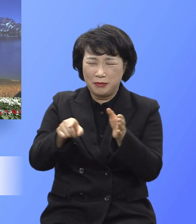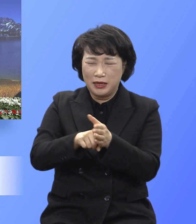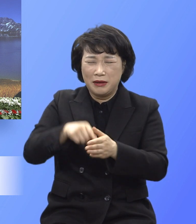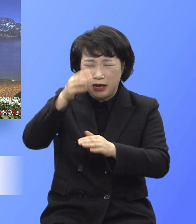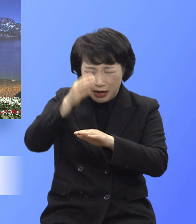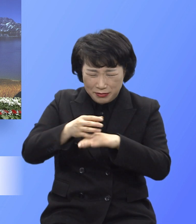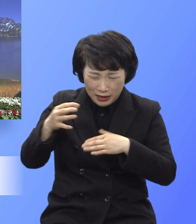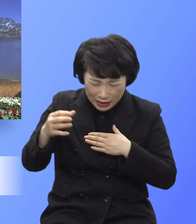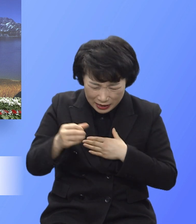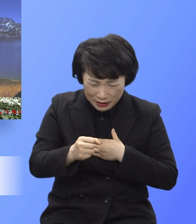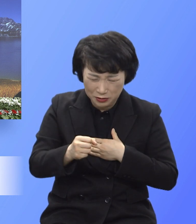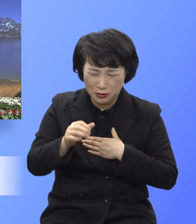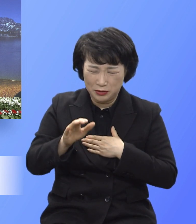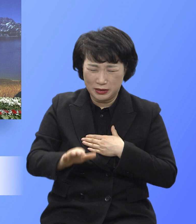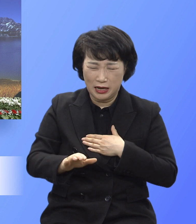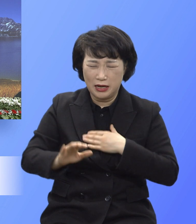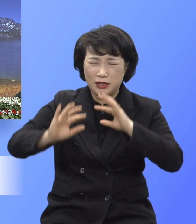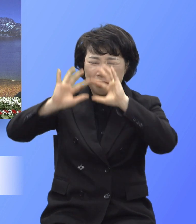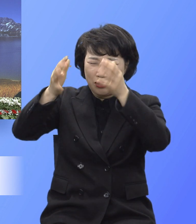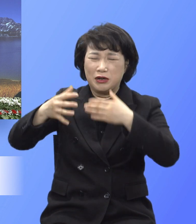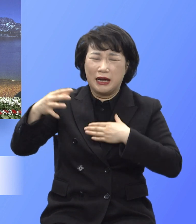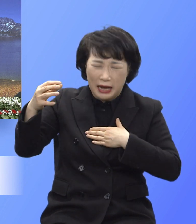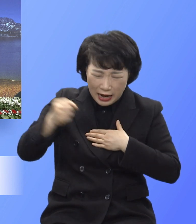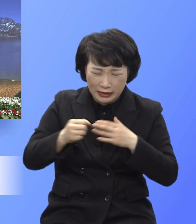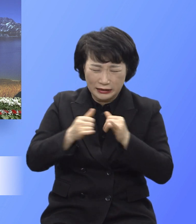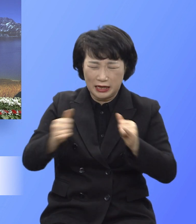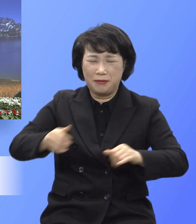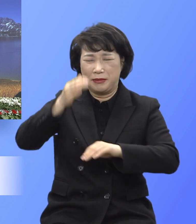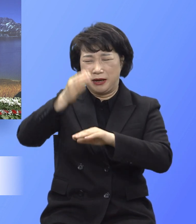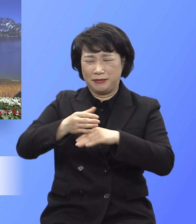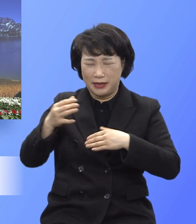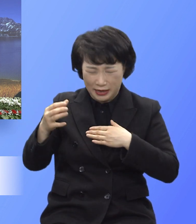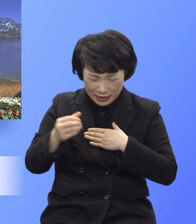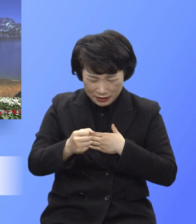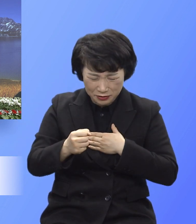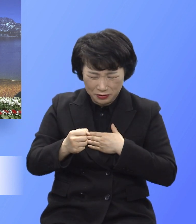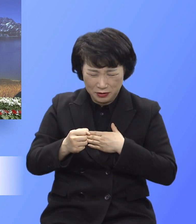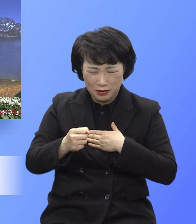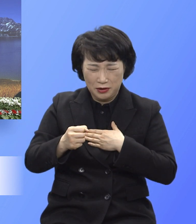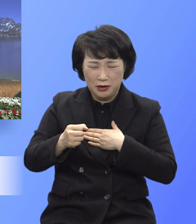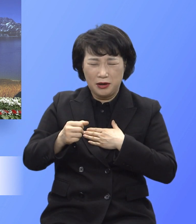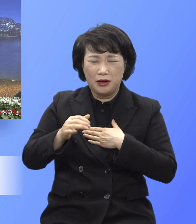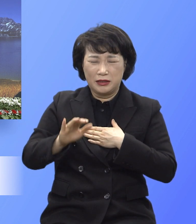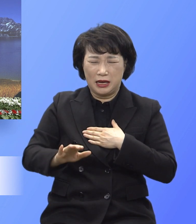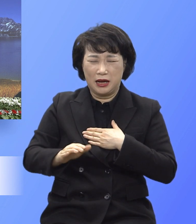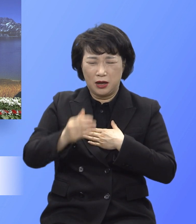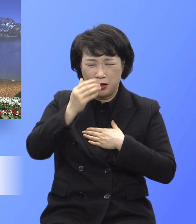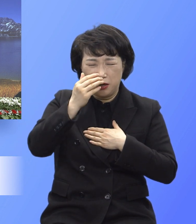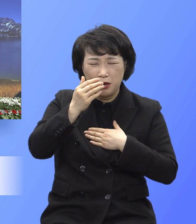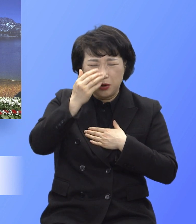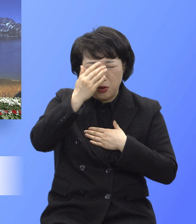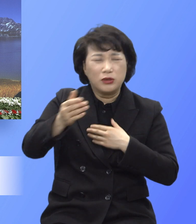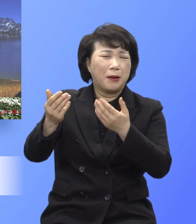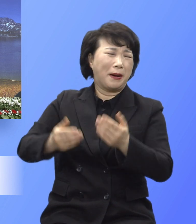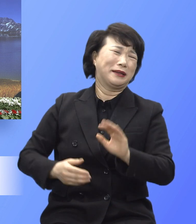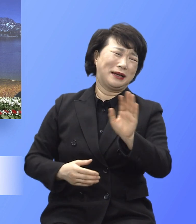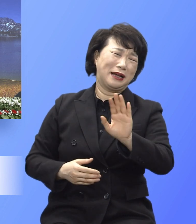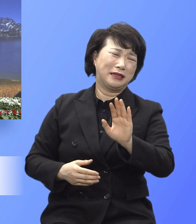믿음의 감격으로 천국을 소유한 자의 감격으로 공짜가 그냥